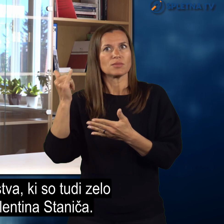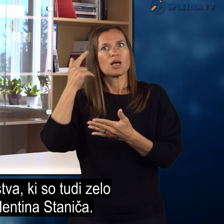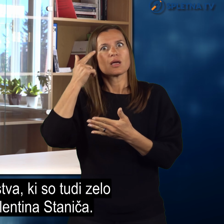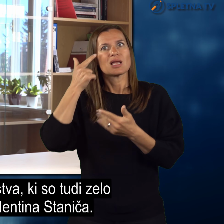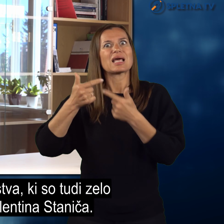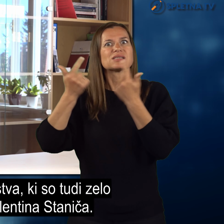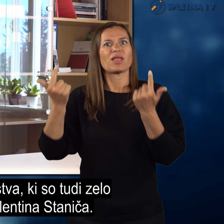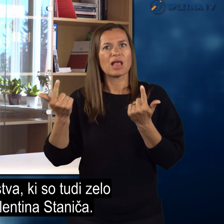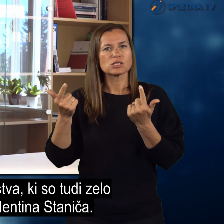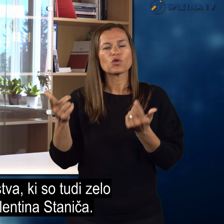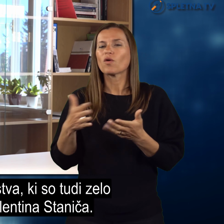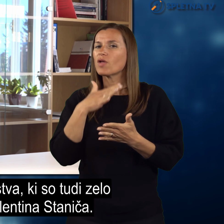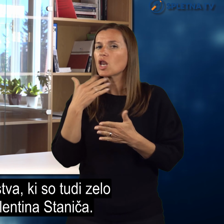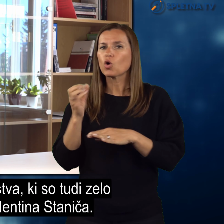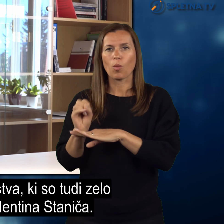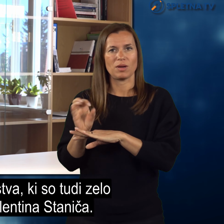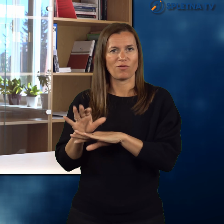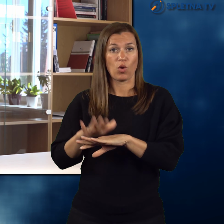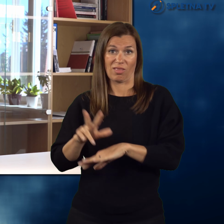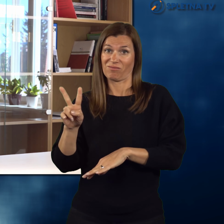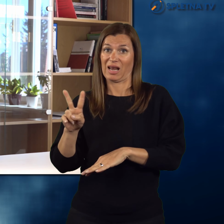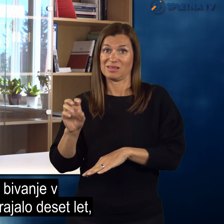tudi zelo vplivali na Valentina Staniča.